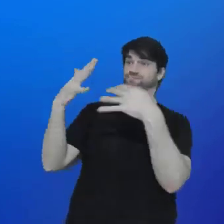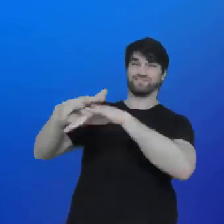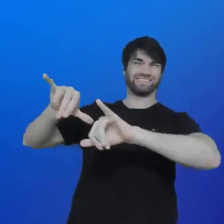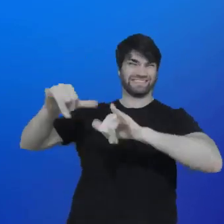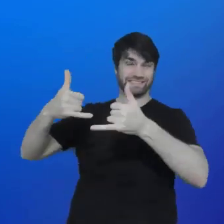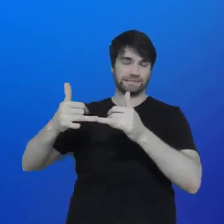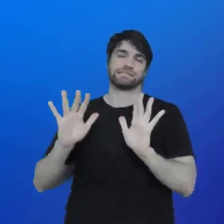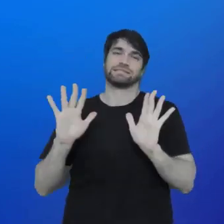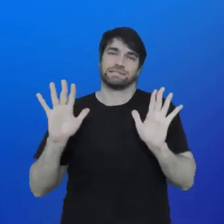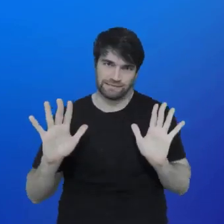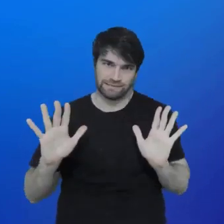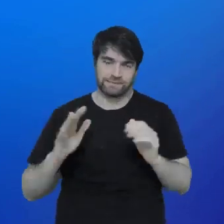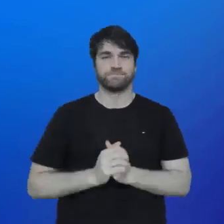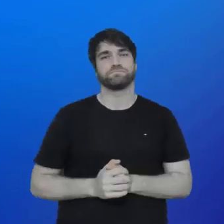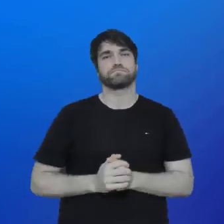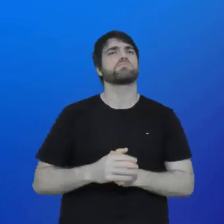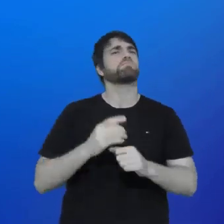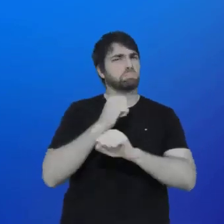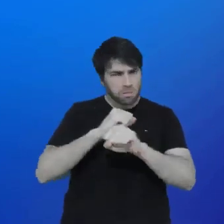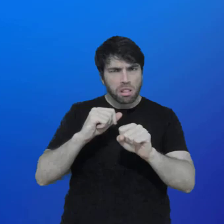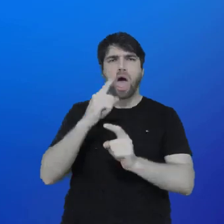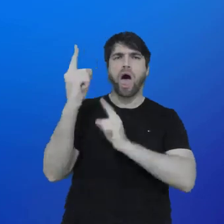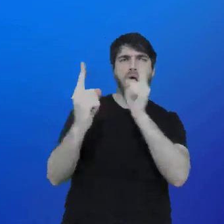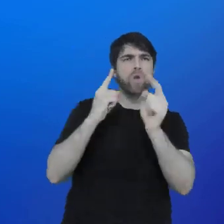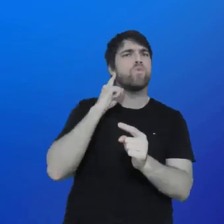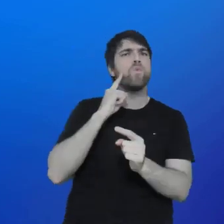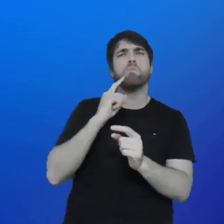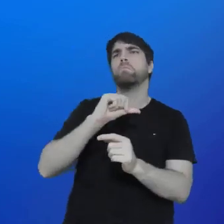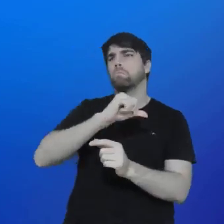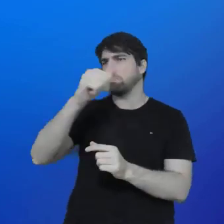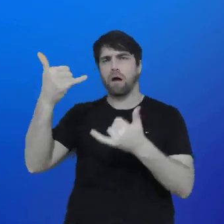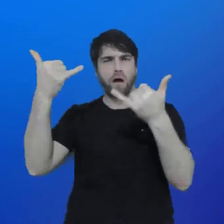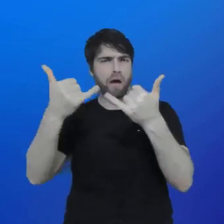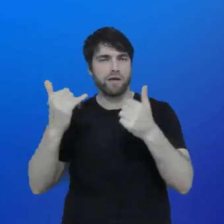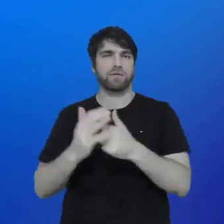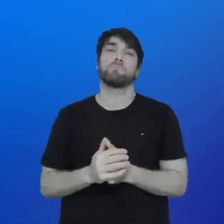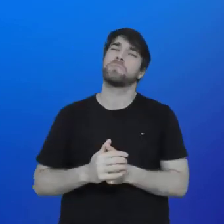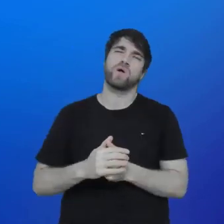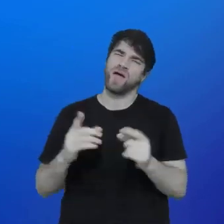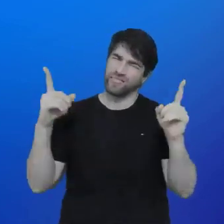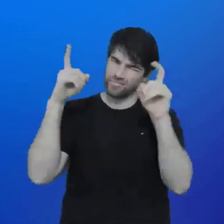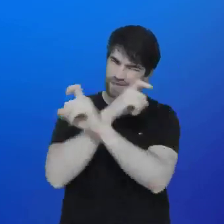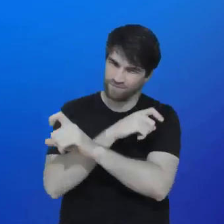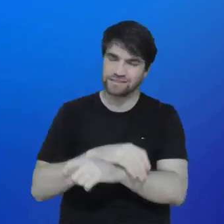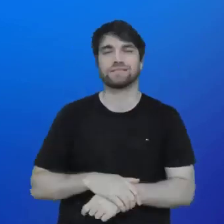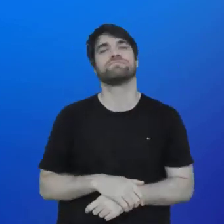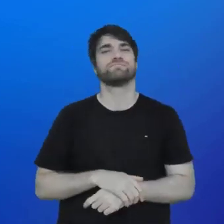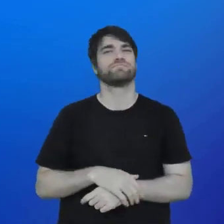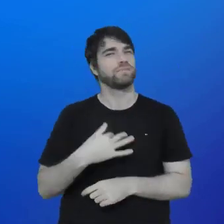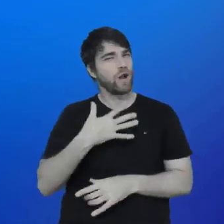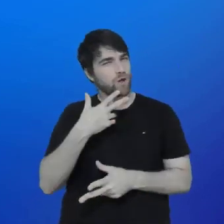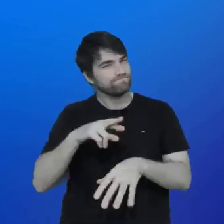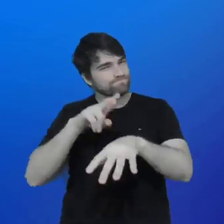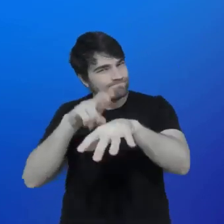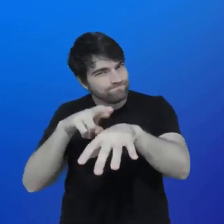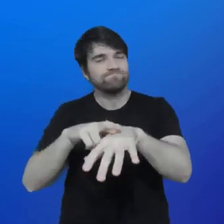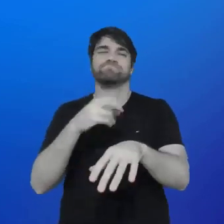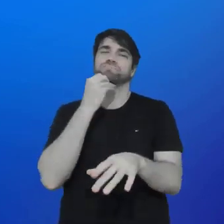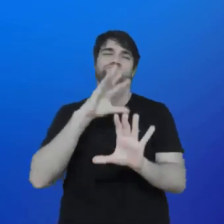forma, el desarrollo se da de a poco y se llega a un momento a la integración con oyentes. Si esto se diera de golpe, no sería tan bueno. Algunas personas sordas podrían tener éxito,